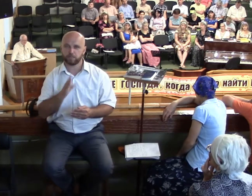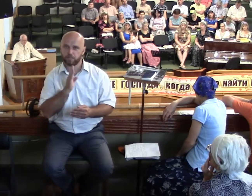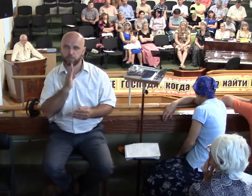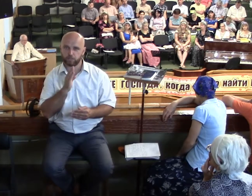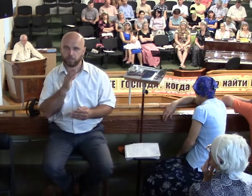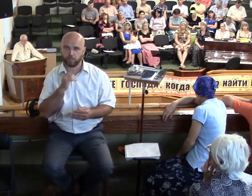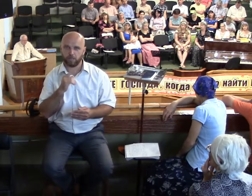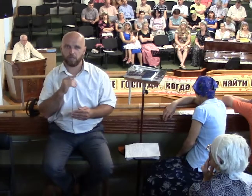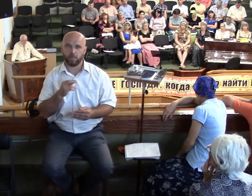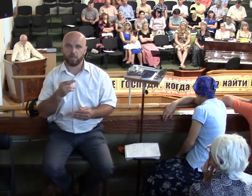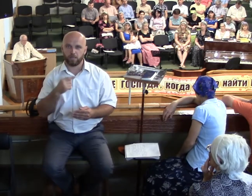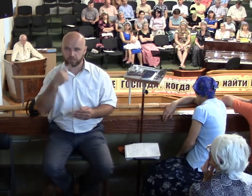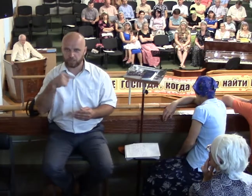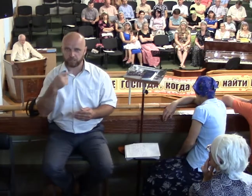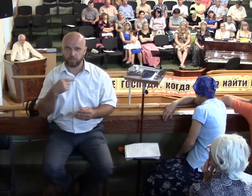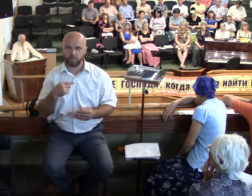человеке.